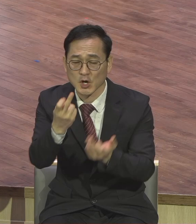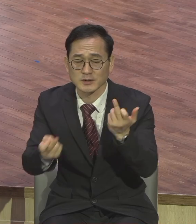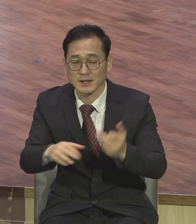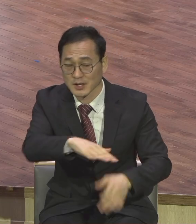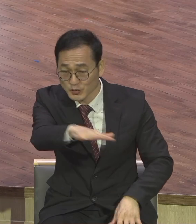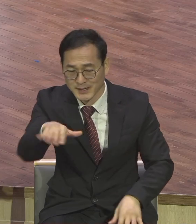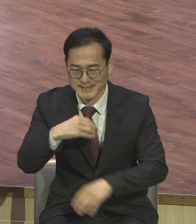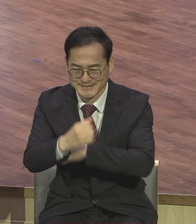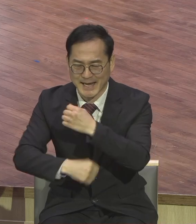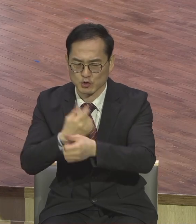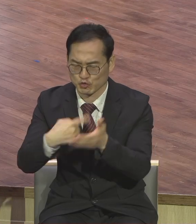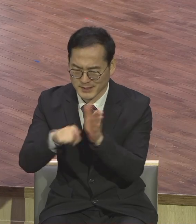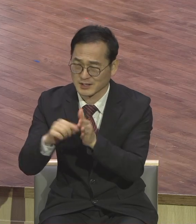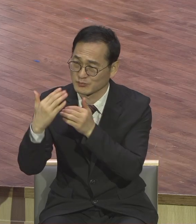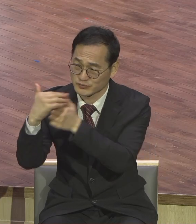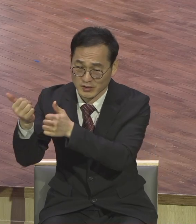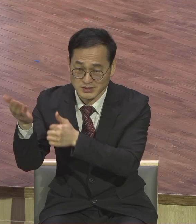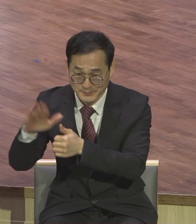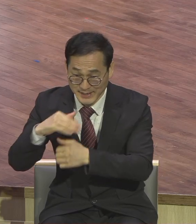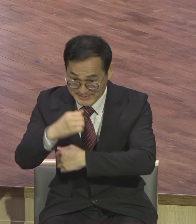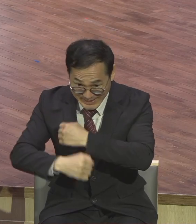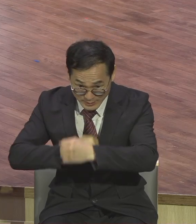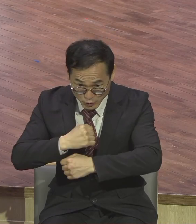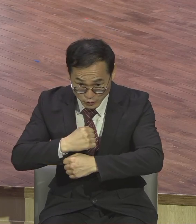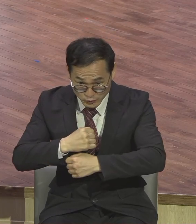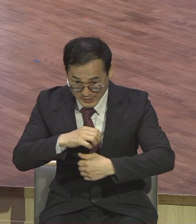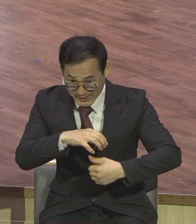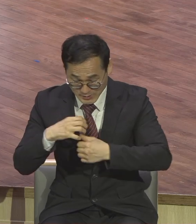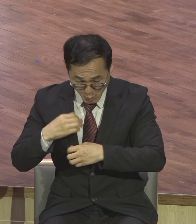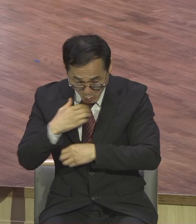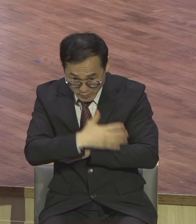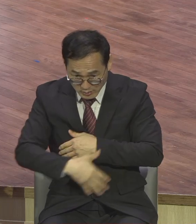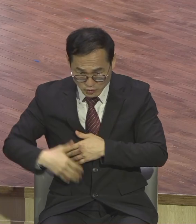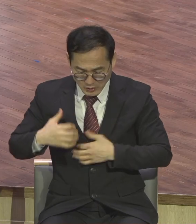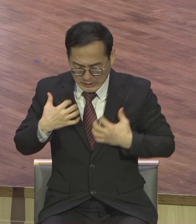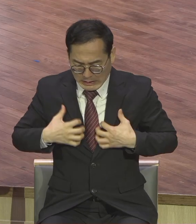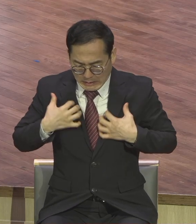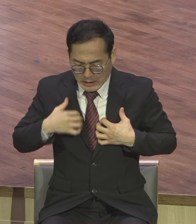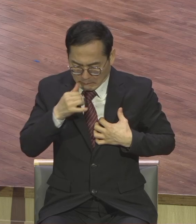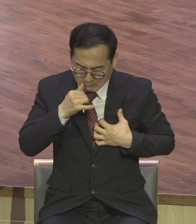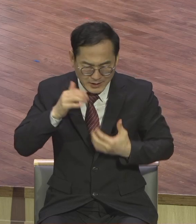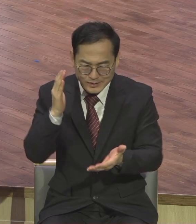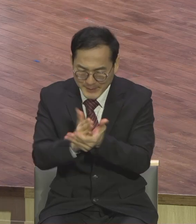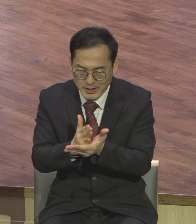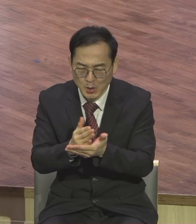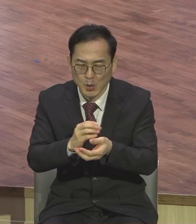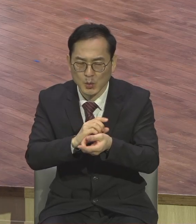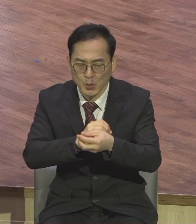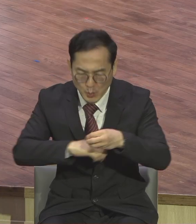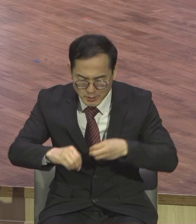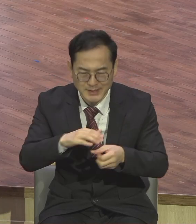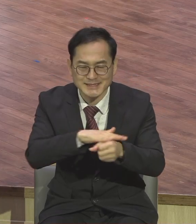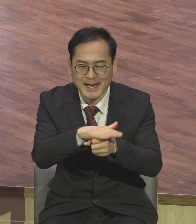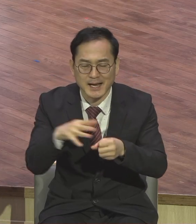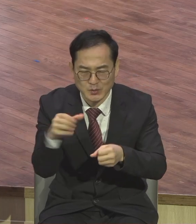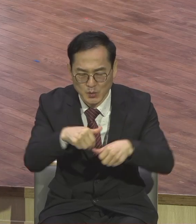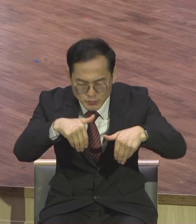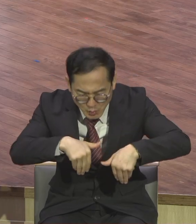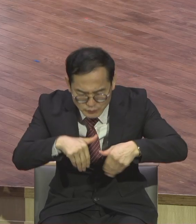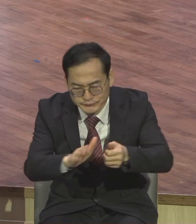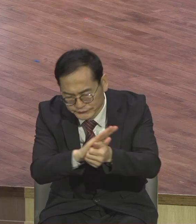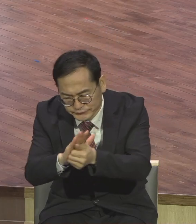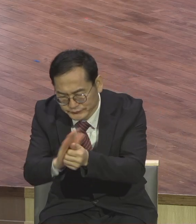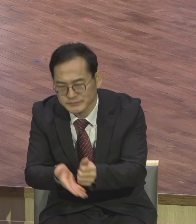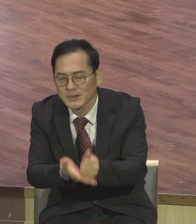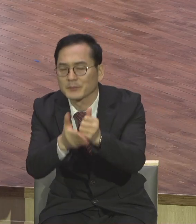위하여 부르심을 입었으나 그러나 그 자유로 육체의 기회를 삼지 말고 오직 사랑으로 서로 종노릇하라. 온